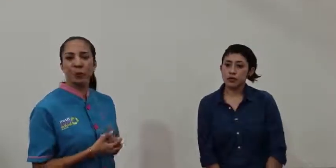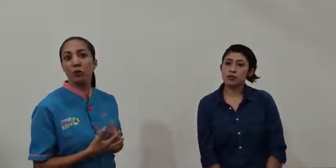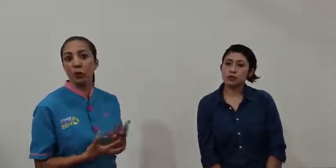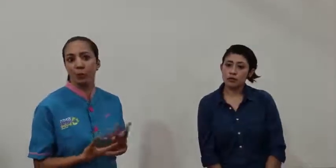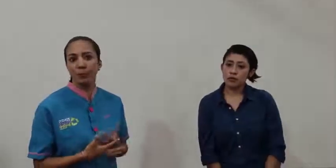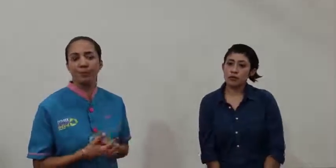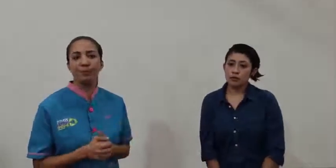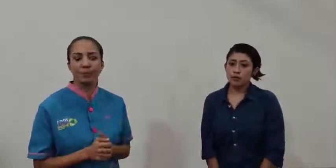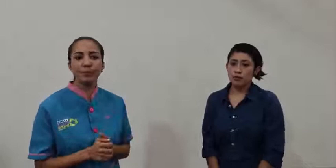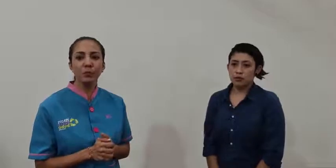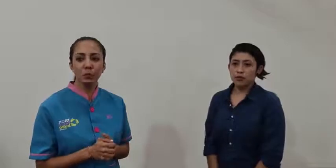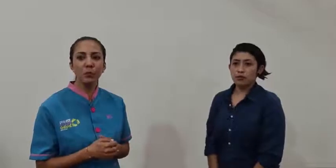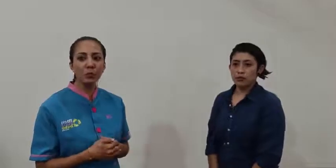o sordo?